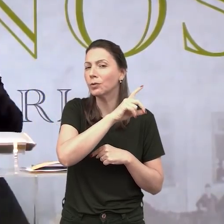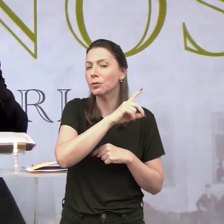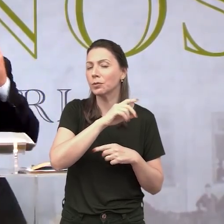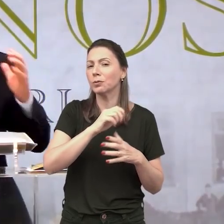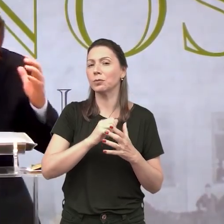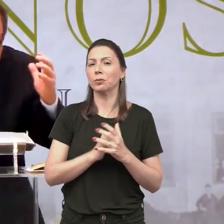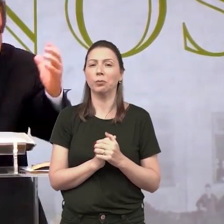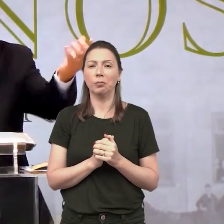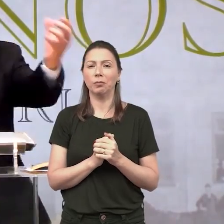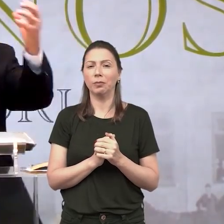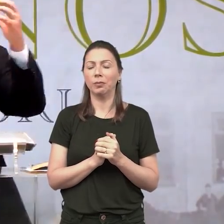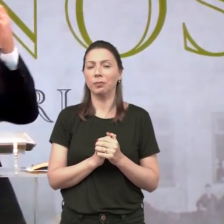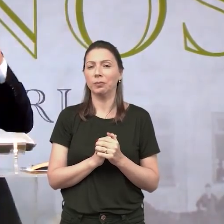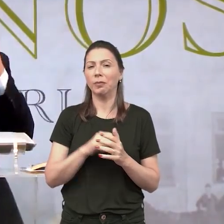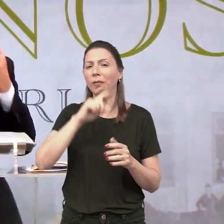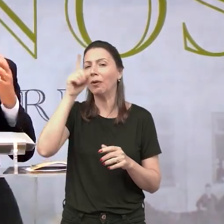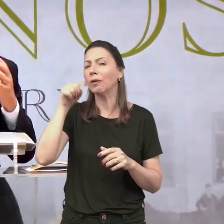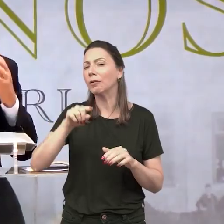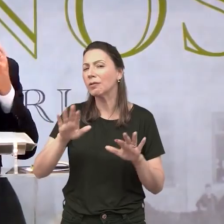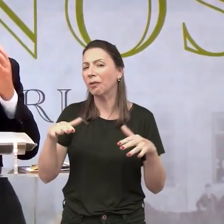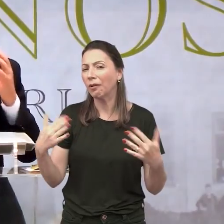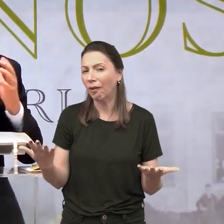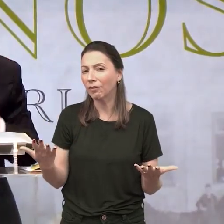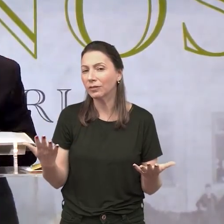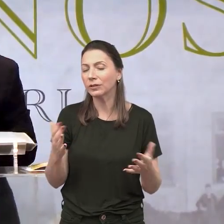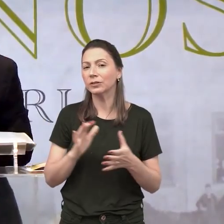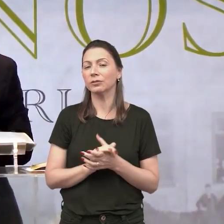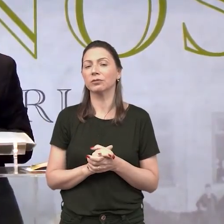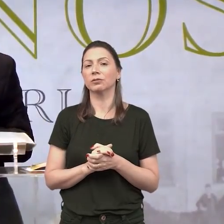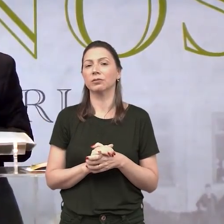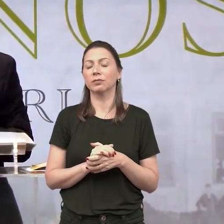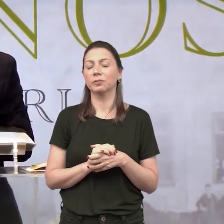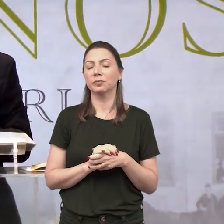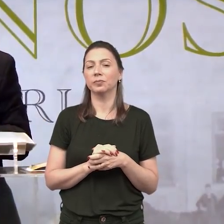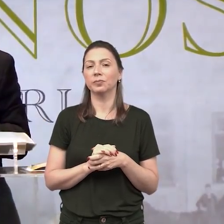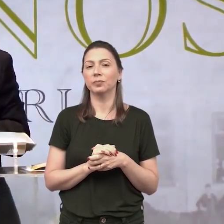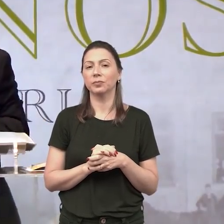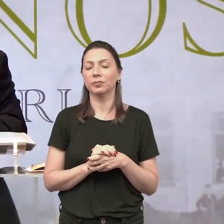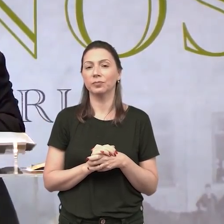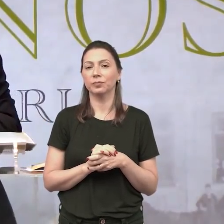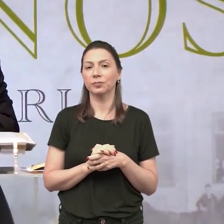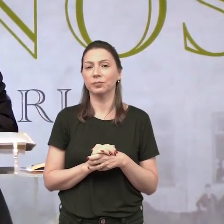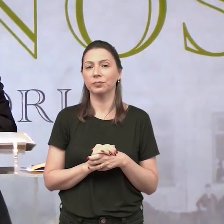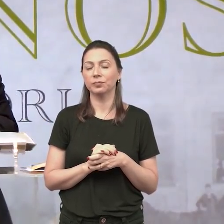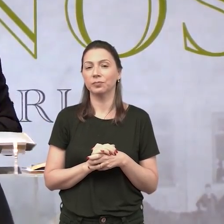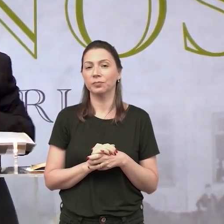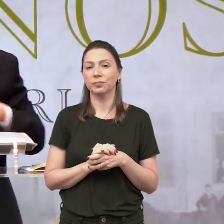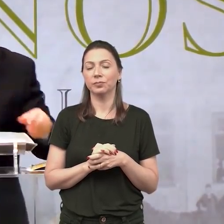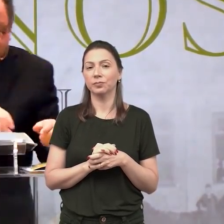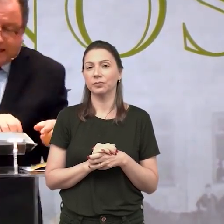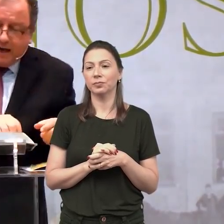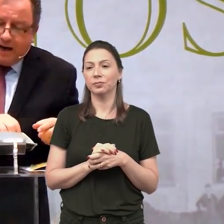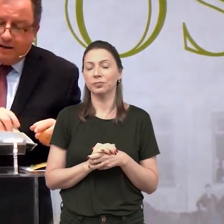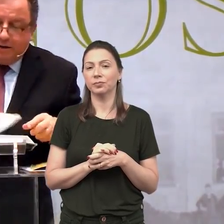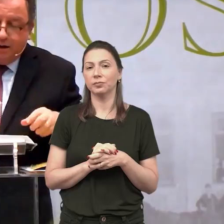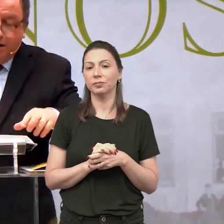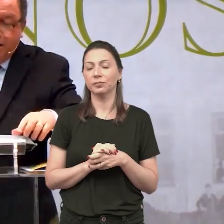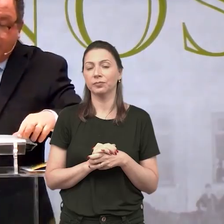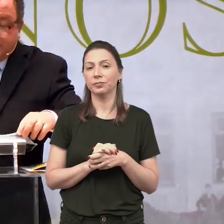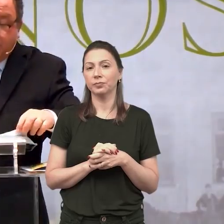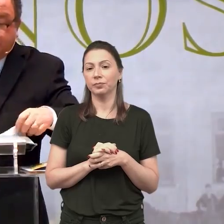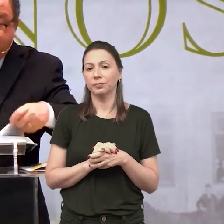É difícil encontrar esse negócio de quê? De vontade de Deus. Mas veja